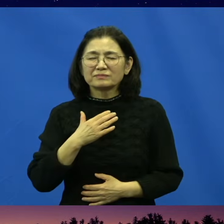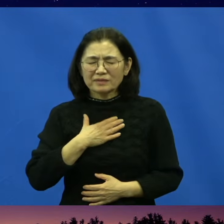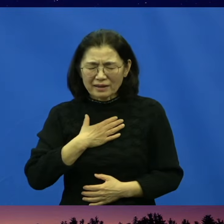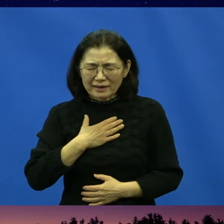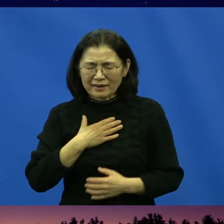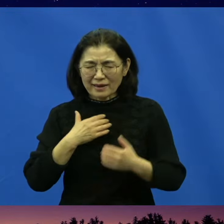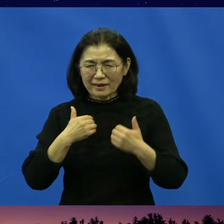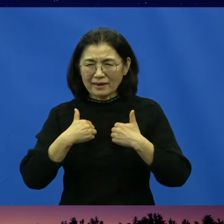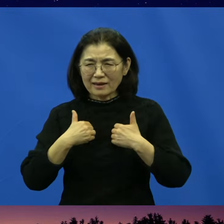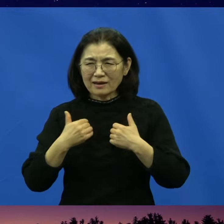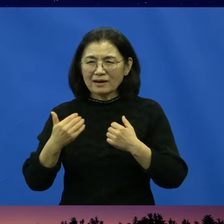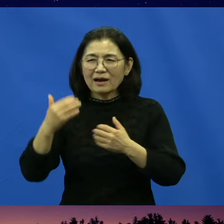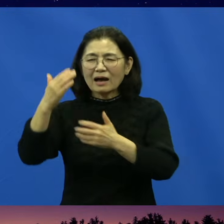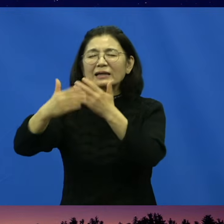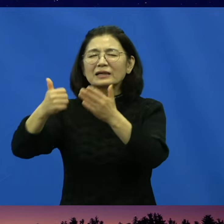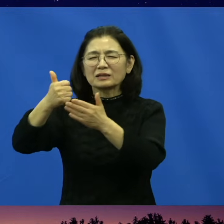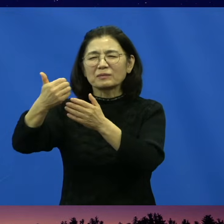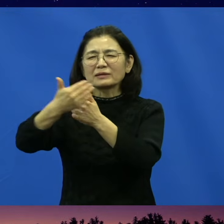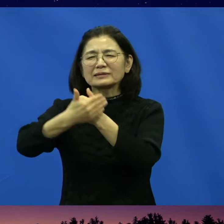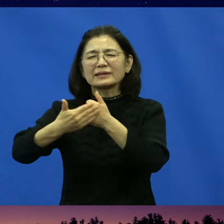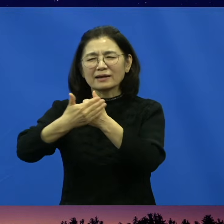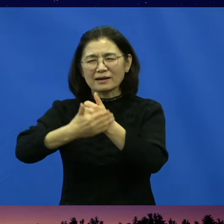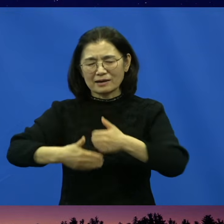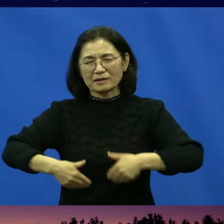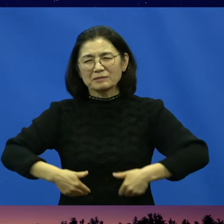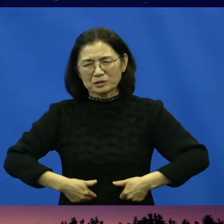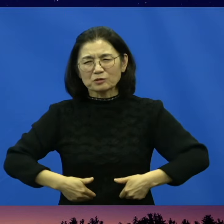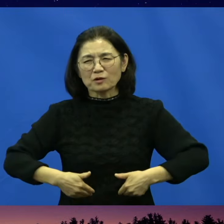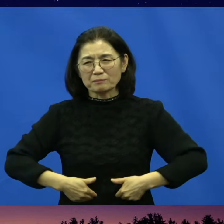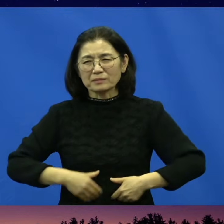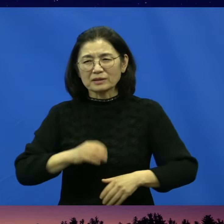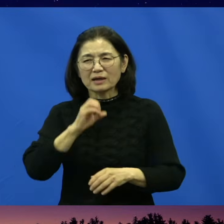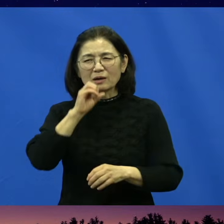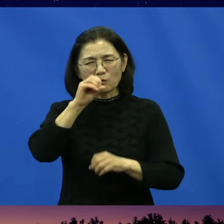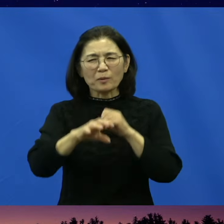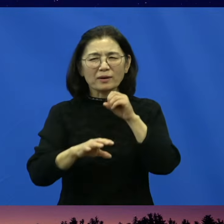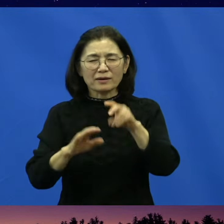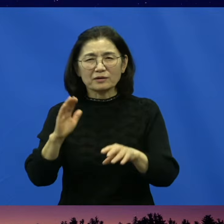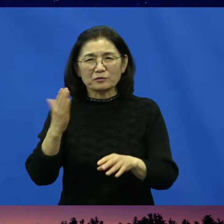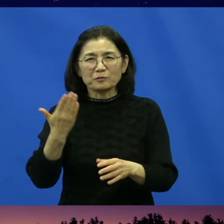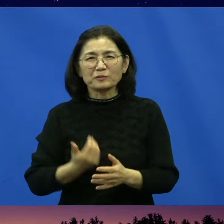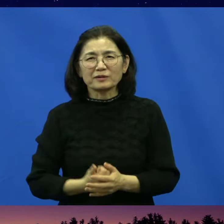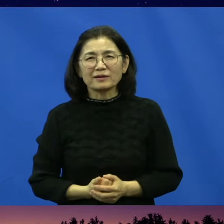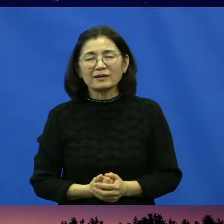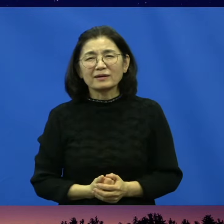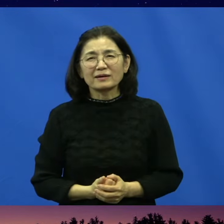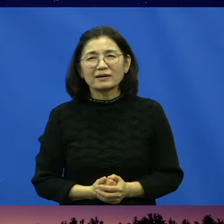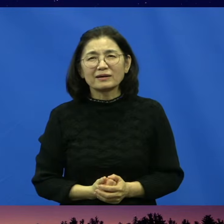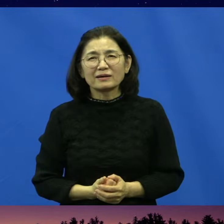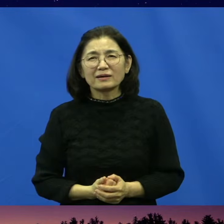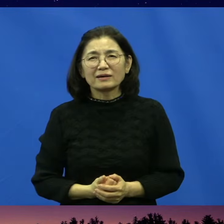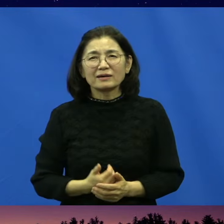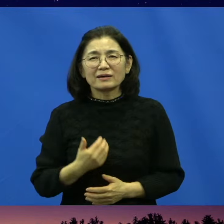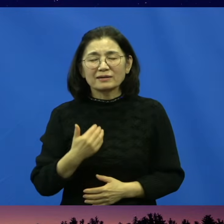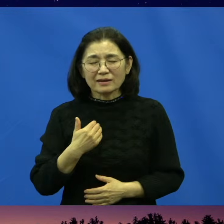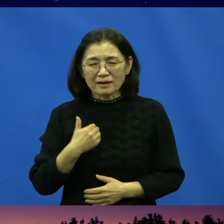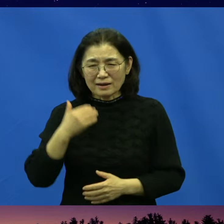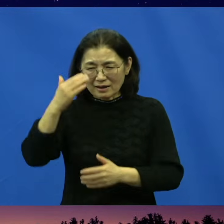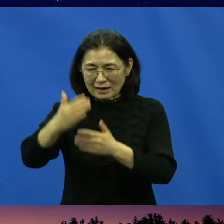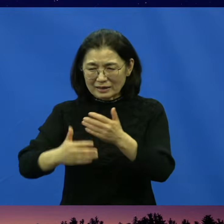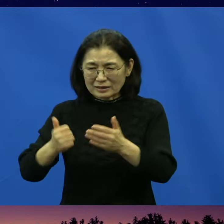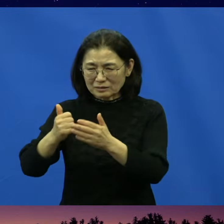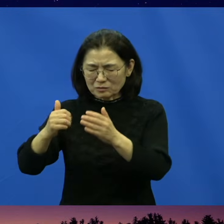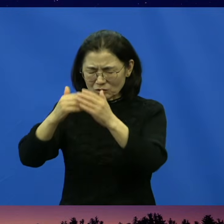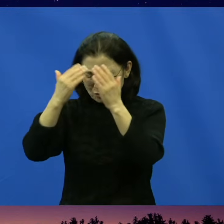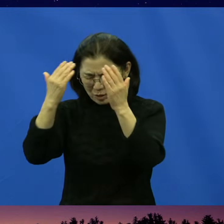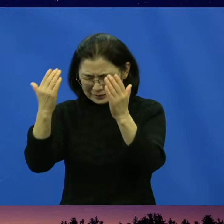됩니다. 내가 그렇게 살 수 없는 사람이라는 것이 분명해요. 내가 하나님을 온전하게 사랑할